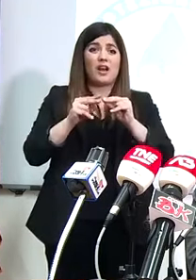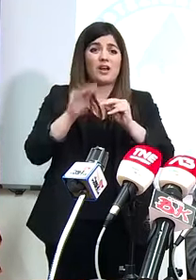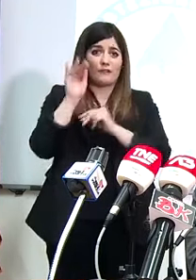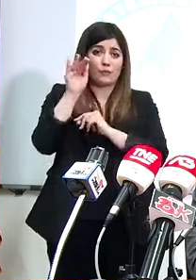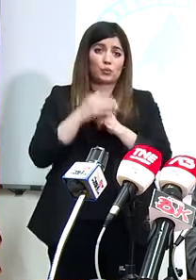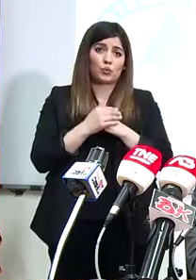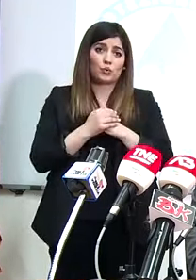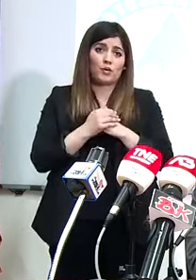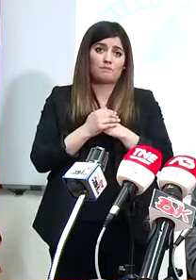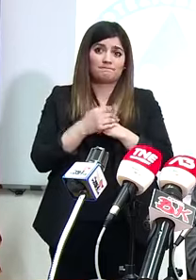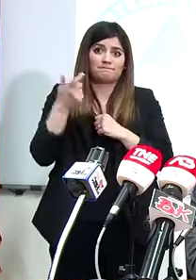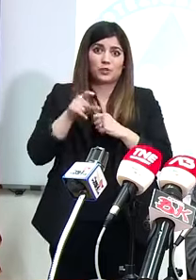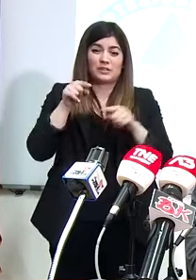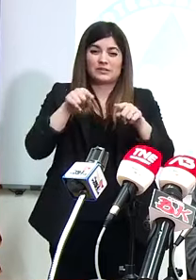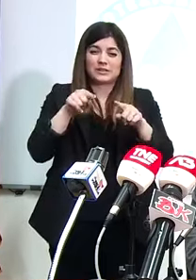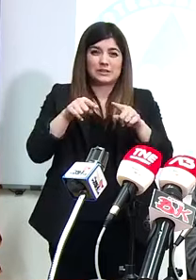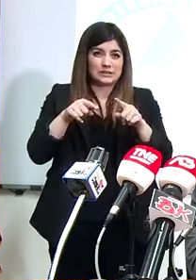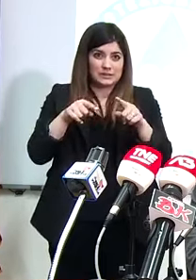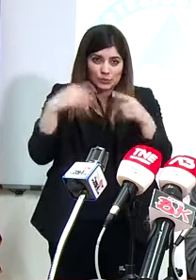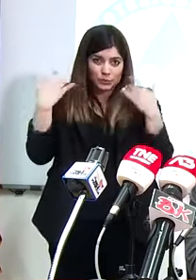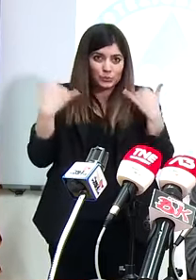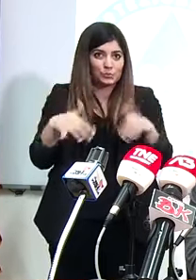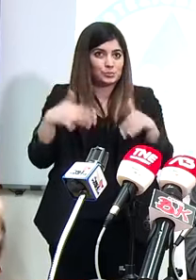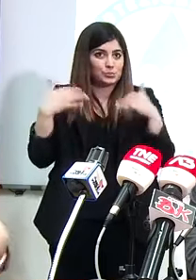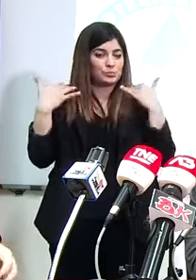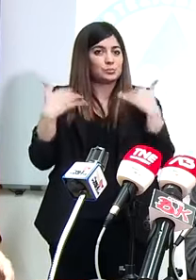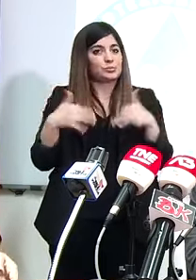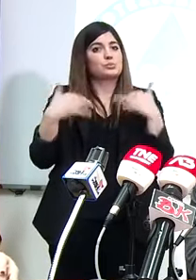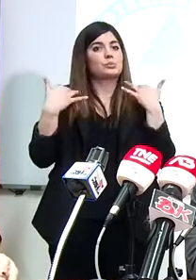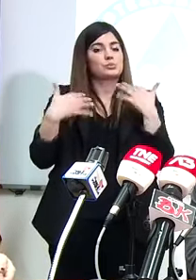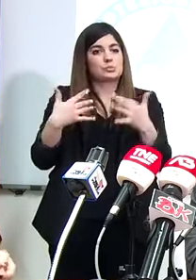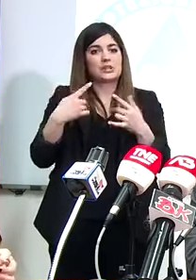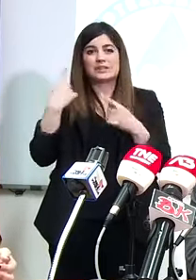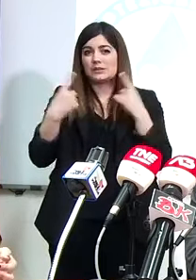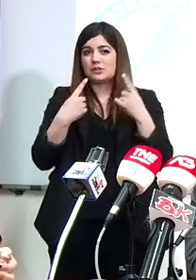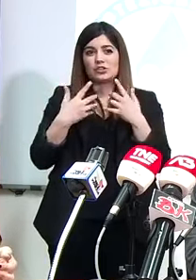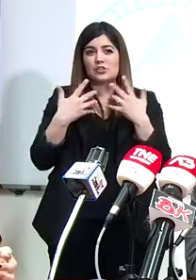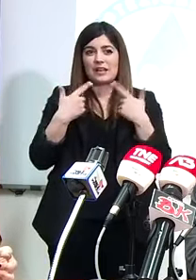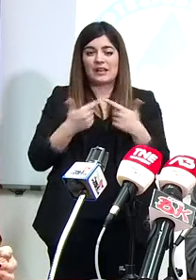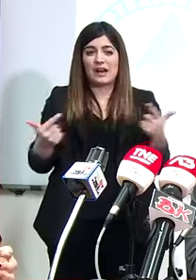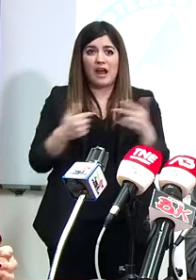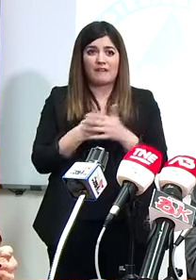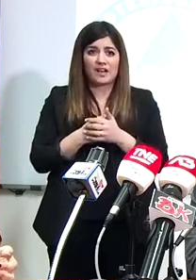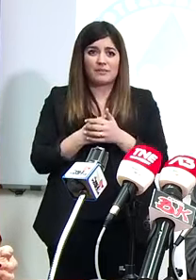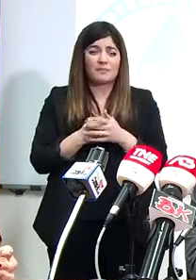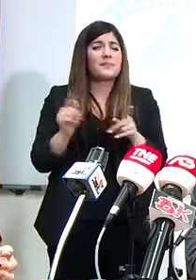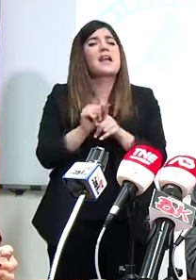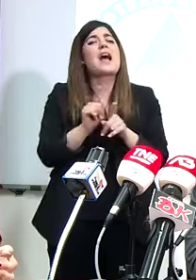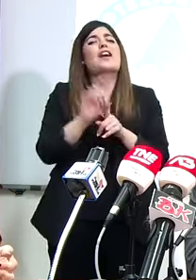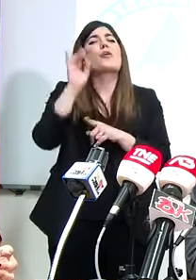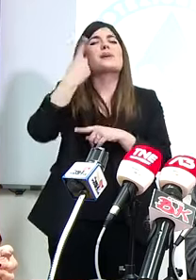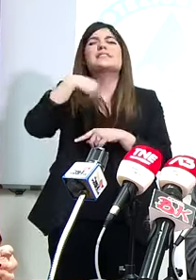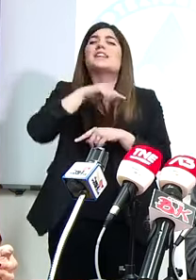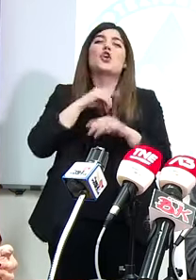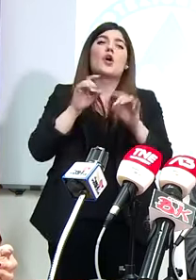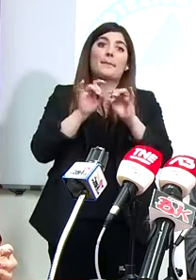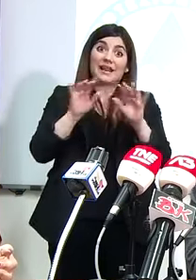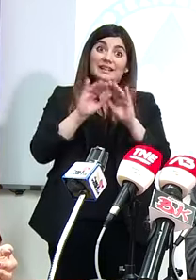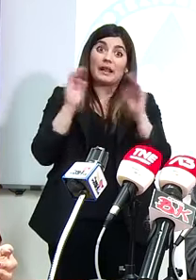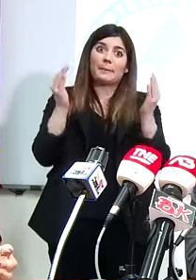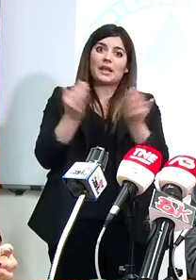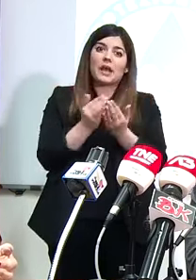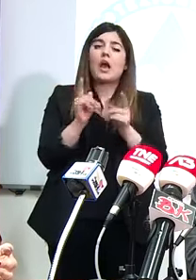un evento storico che ha una frequenza inferiore a una grande guerra mondiale le pandemie si contano sulle